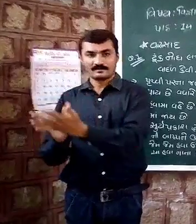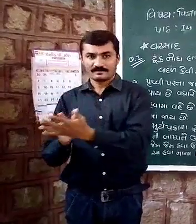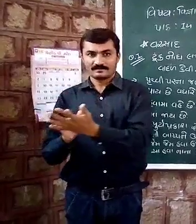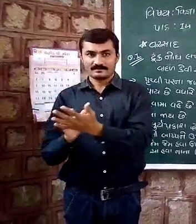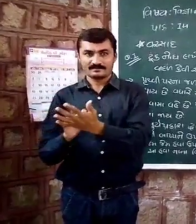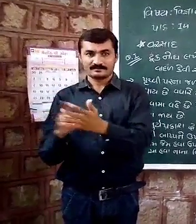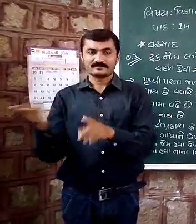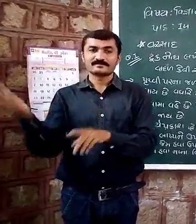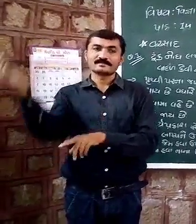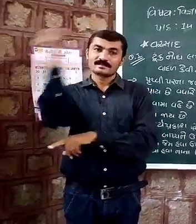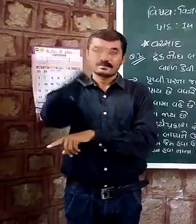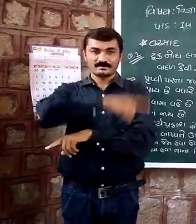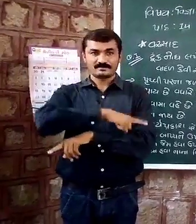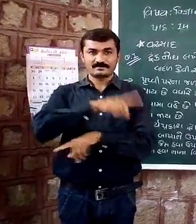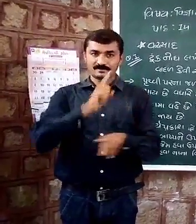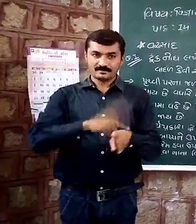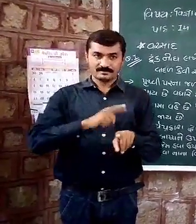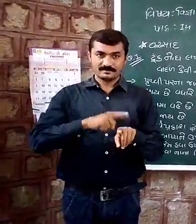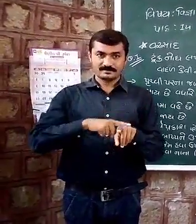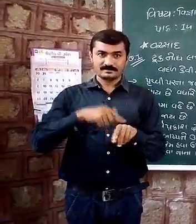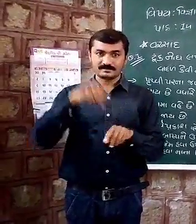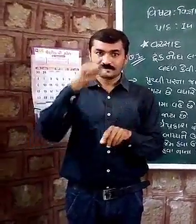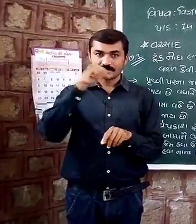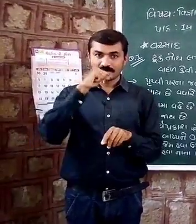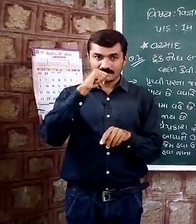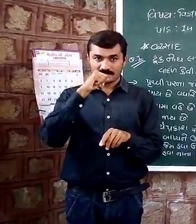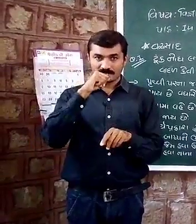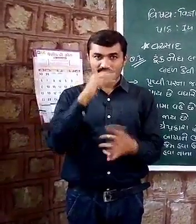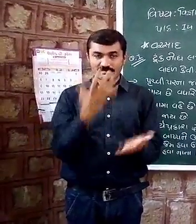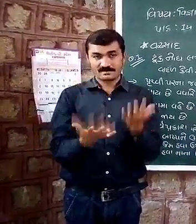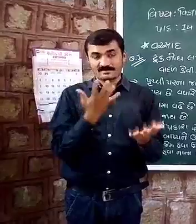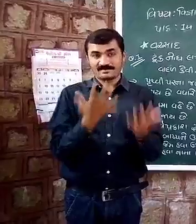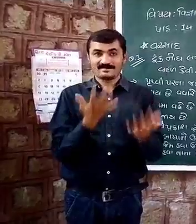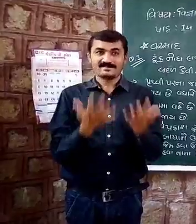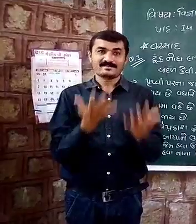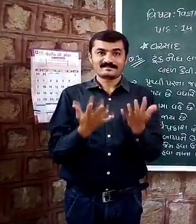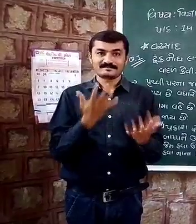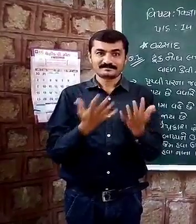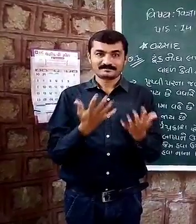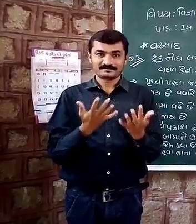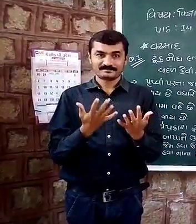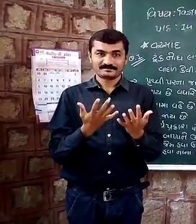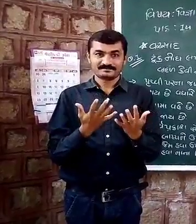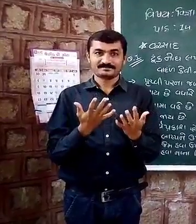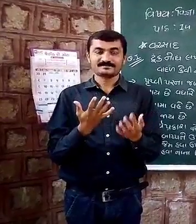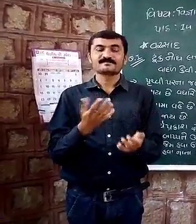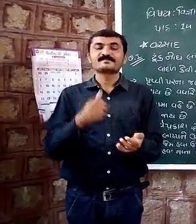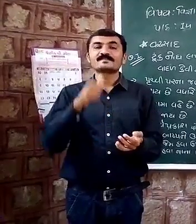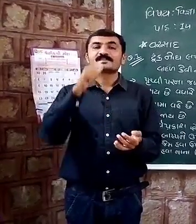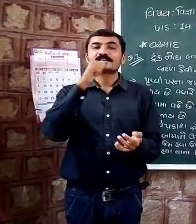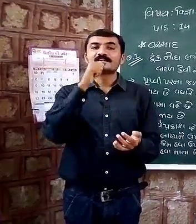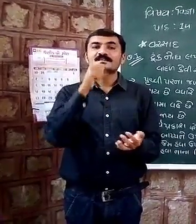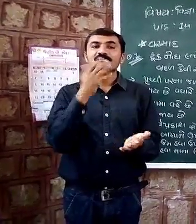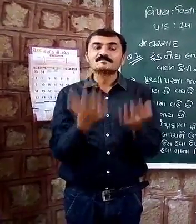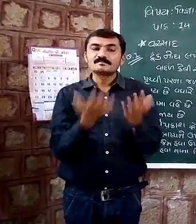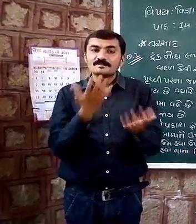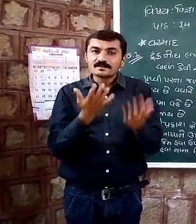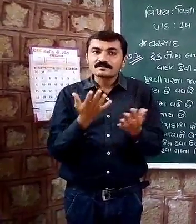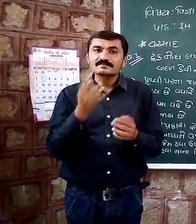દિવસના સમયે પાણીનો ભાગ ગરમ થાય છે, વધારે માત્રામાં પાણીની બાષ્પ બને